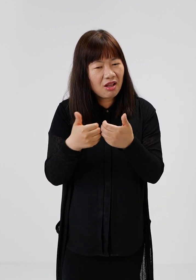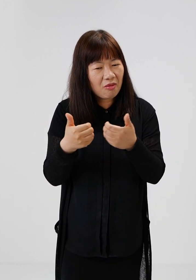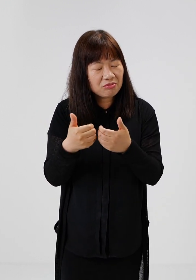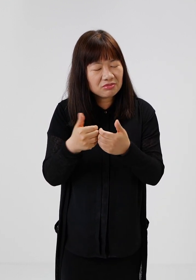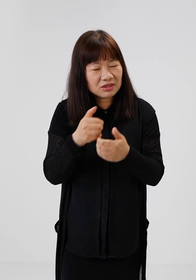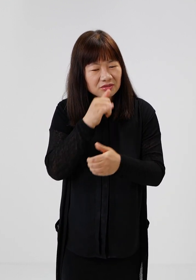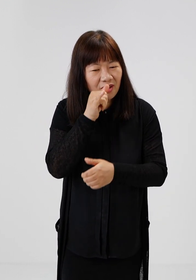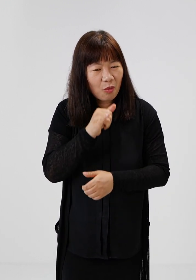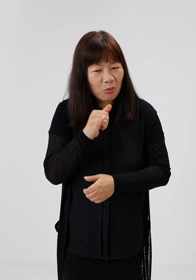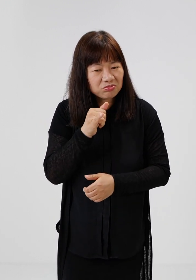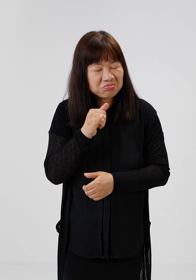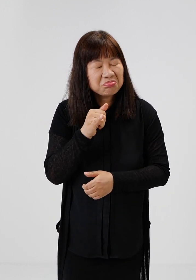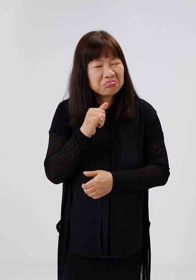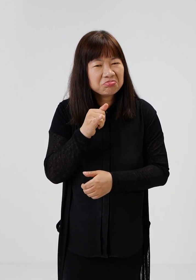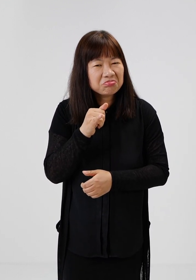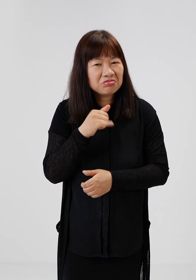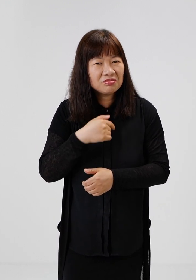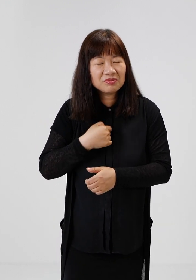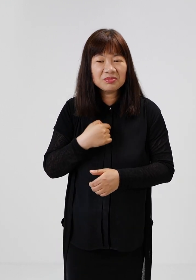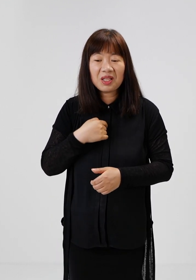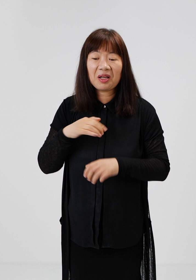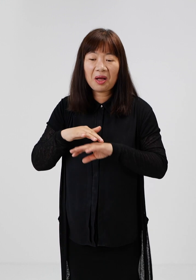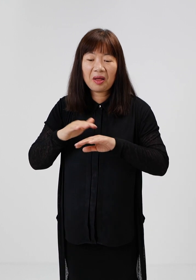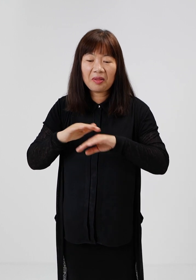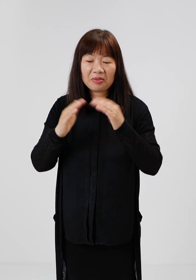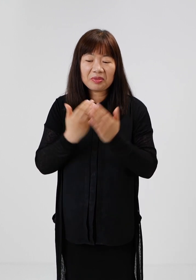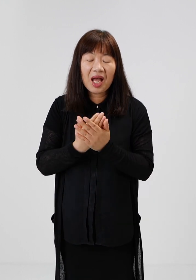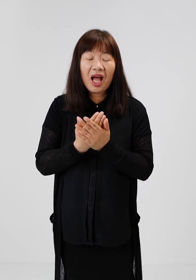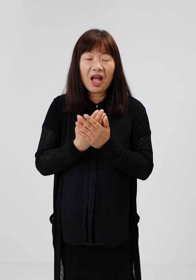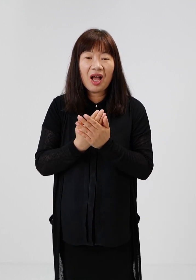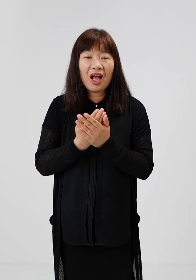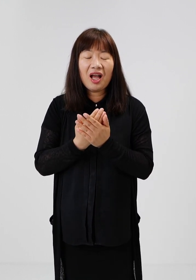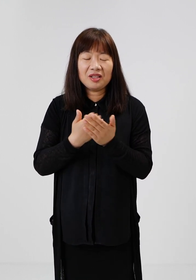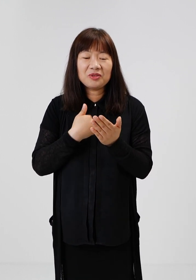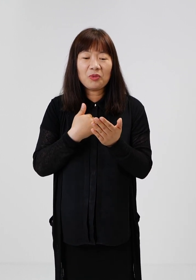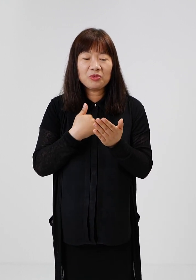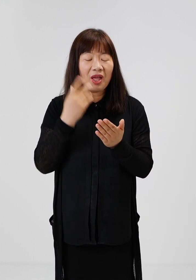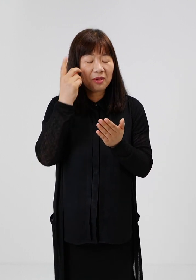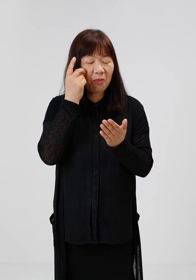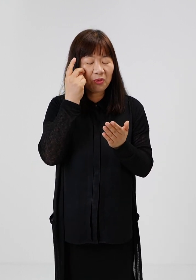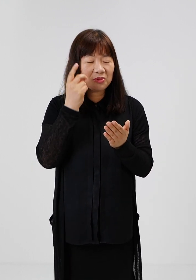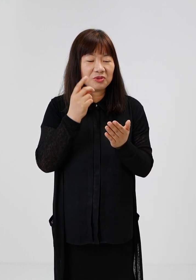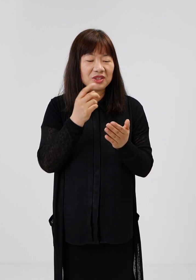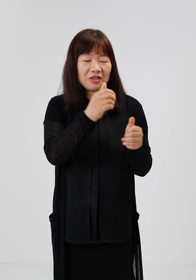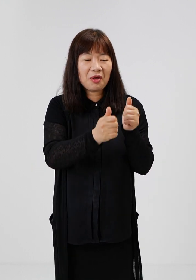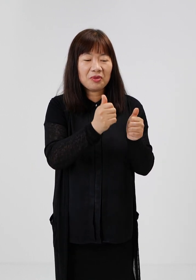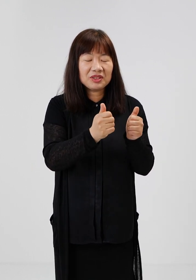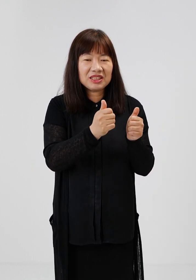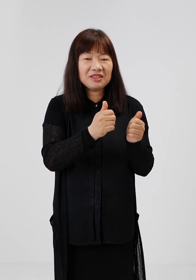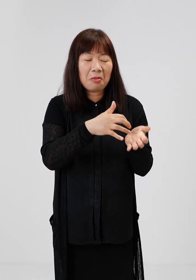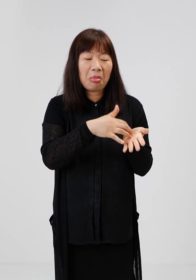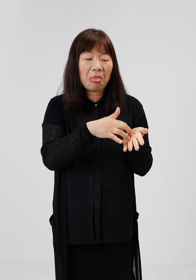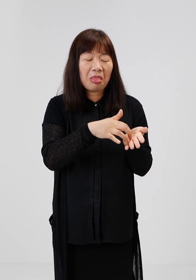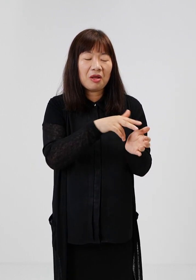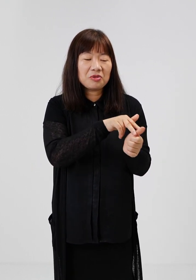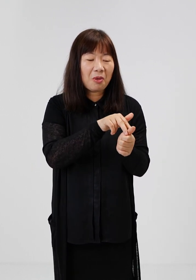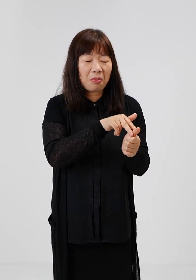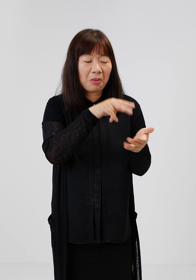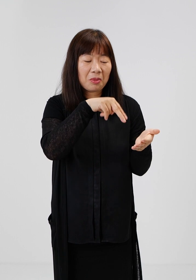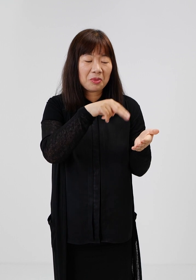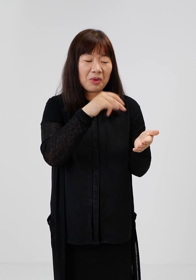이러면서 제가 그걸 다 들여다보고 있으니까 저도 이런 스마트폰을